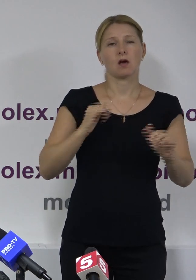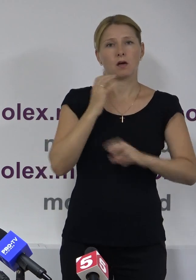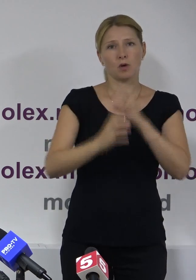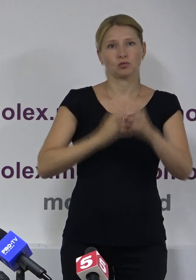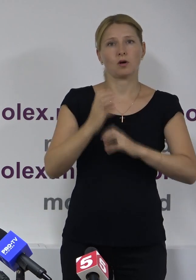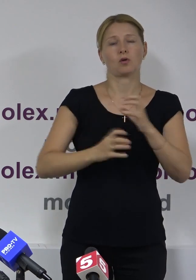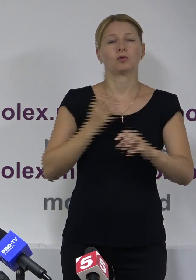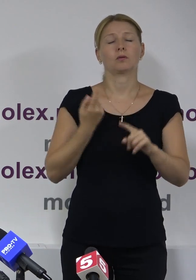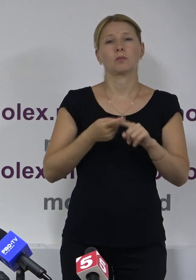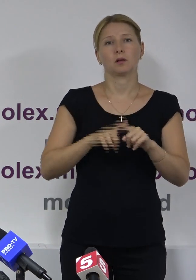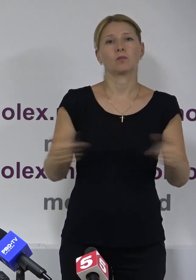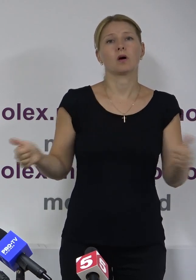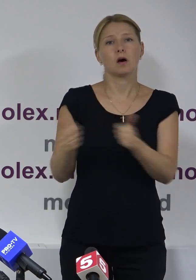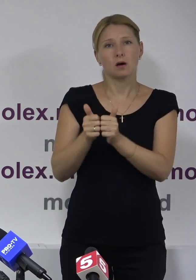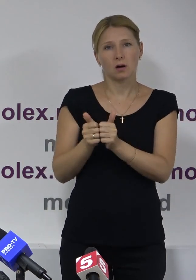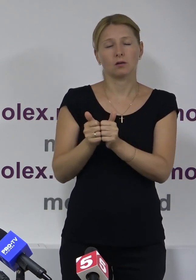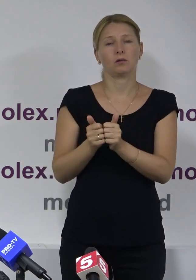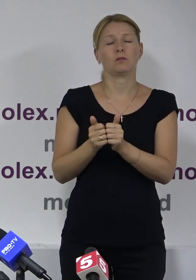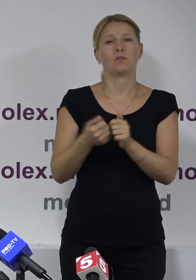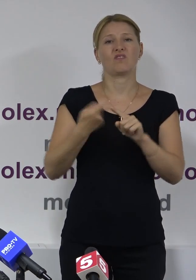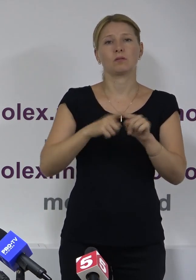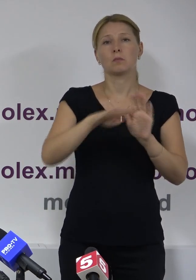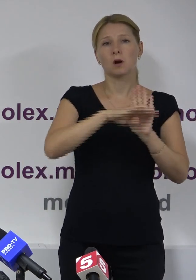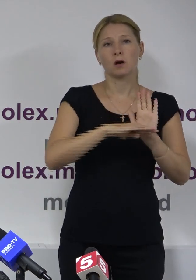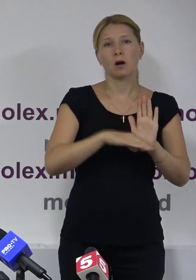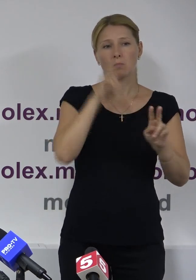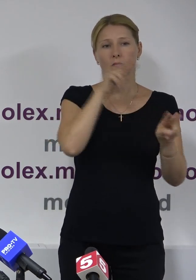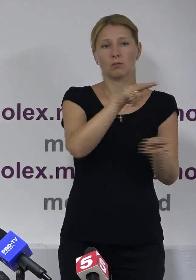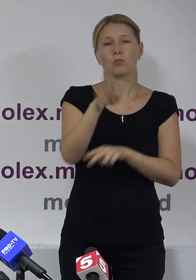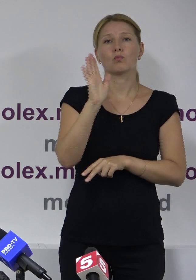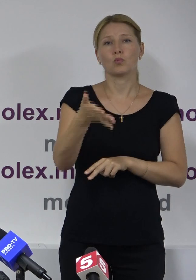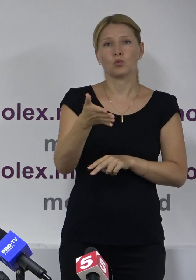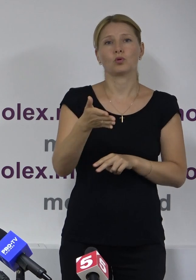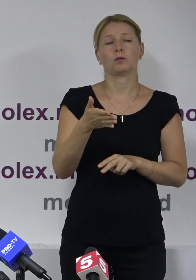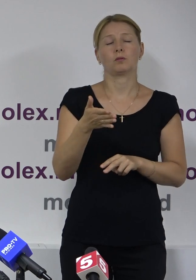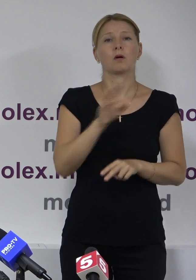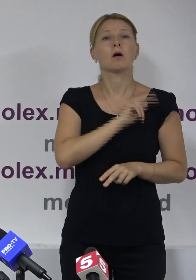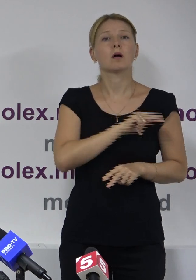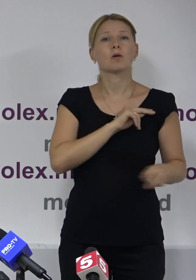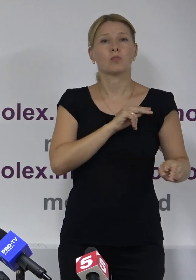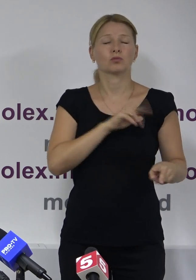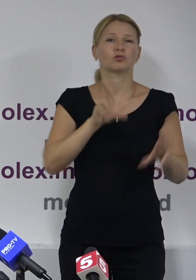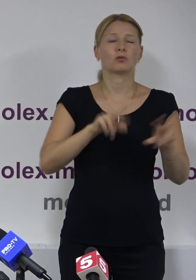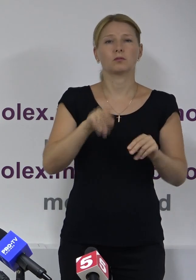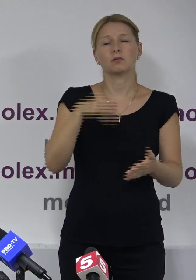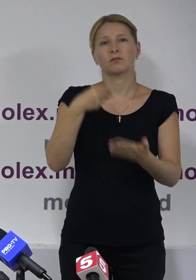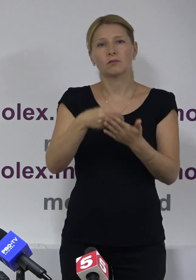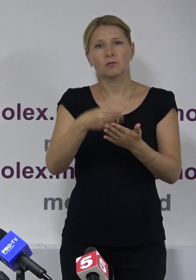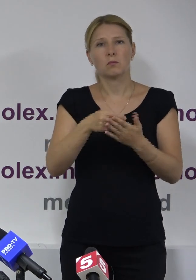De asemenea, alături de noi, în cadrul acestei misiuni de observare, îi vom avea, în calitate de donatori, parteneri